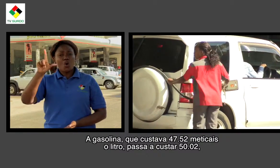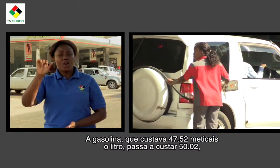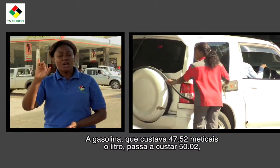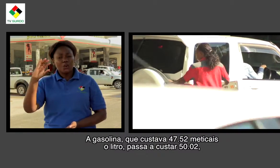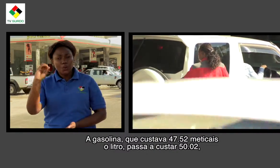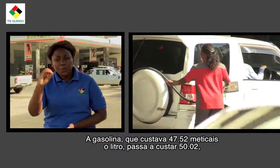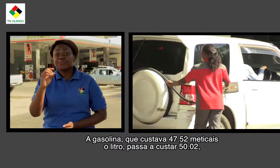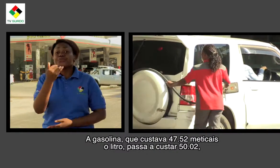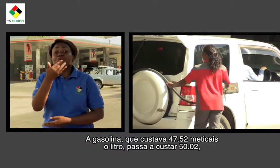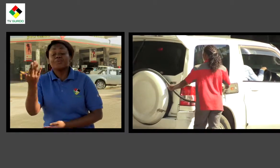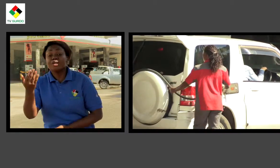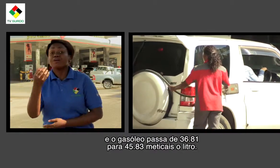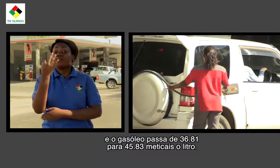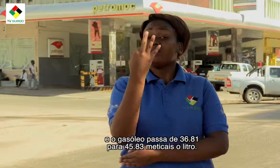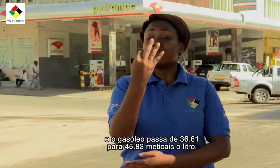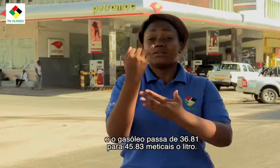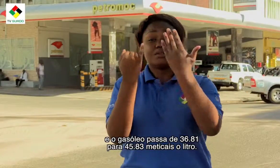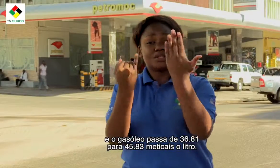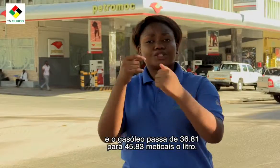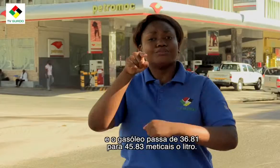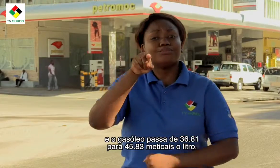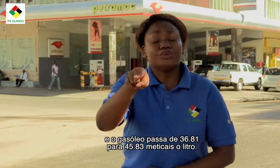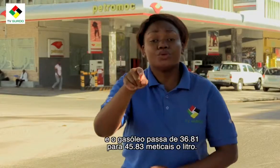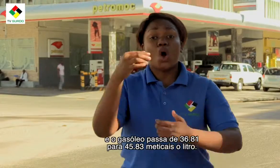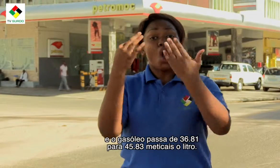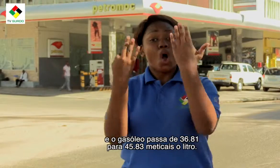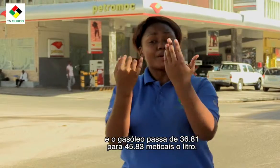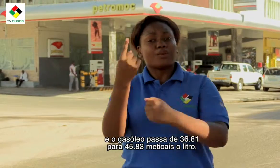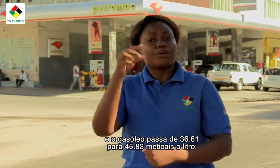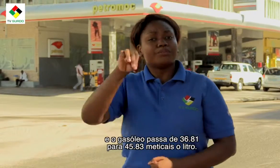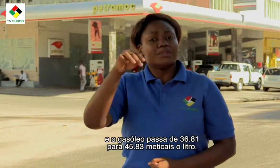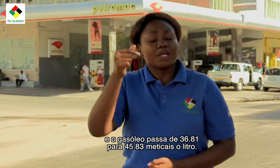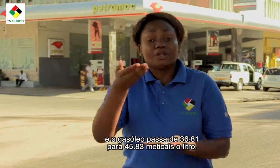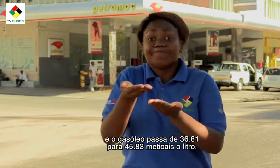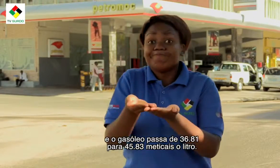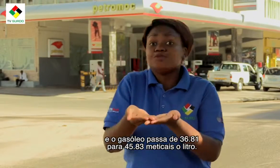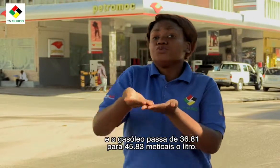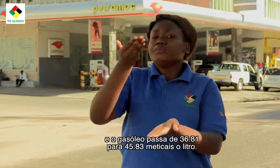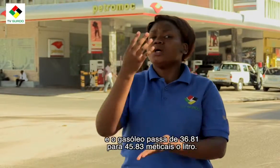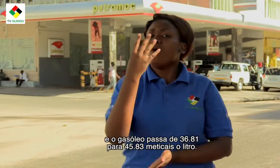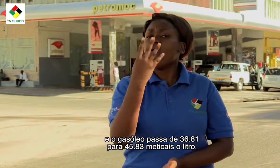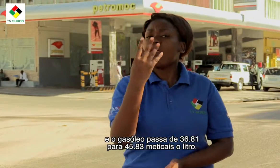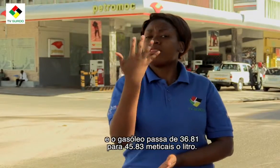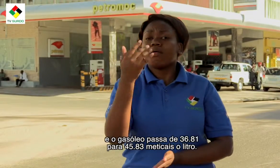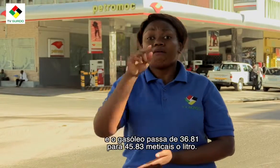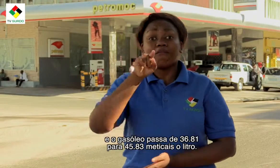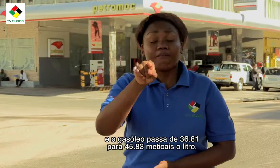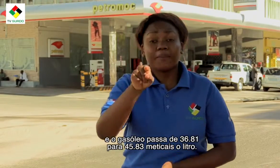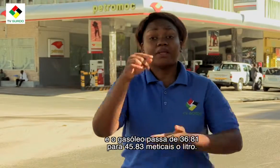custar 50,2 e o gasólio passa de 36,81 para 45